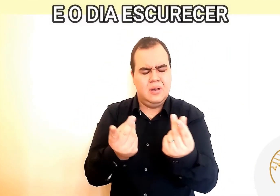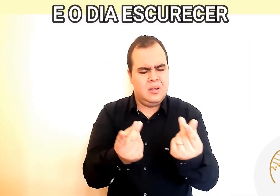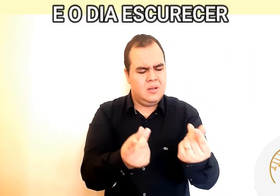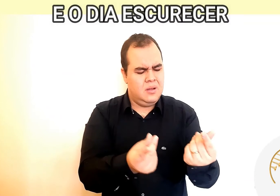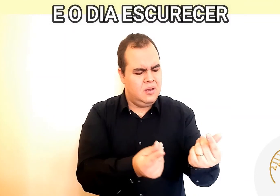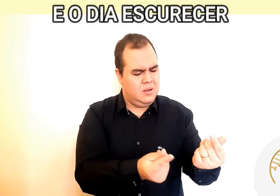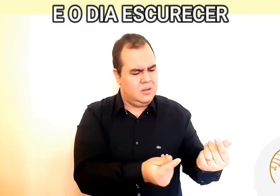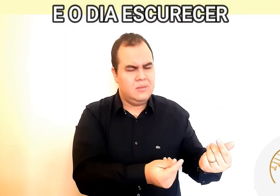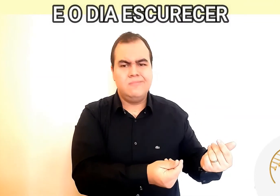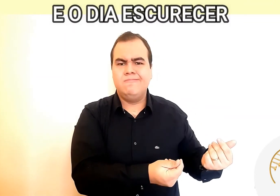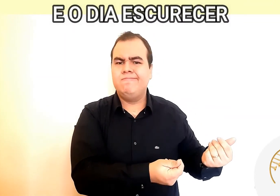parece